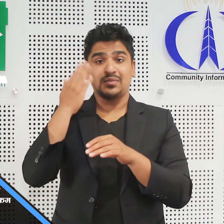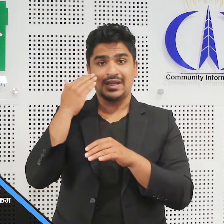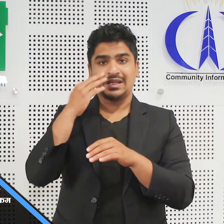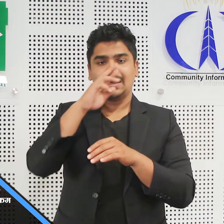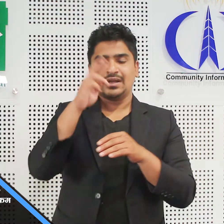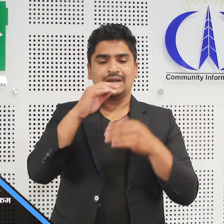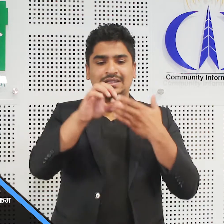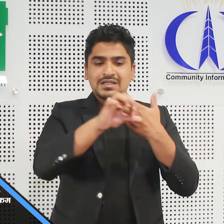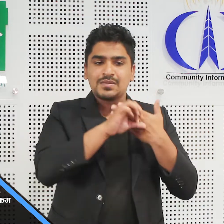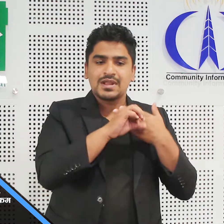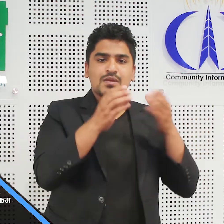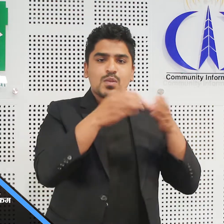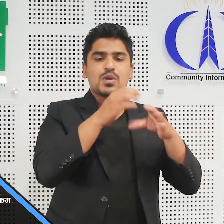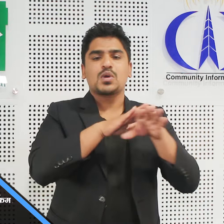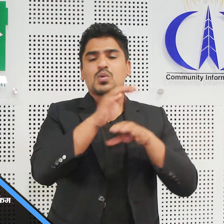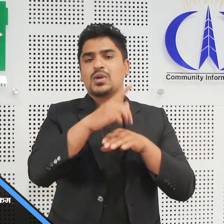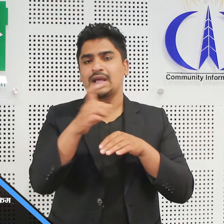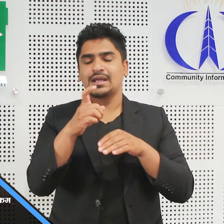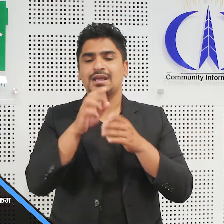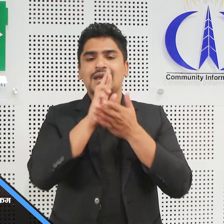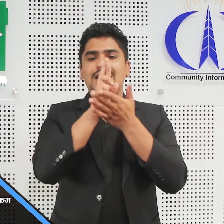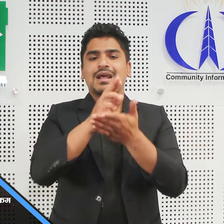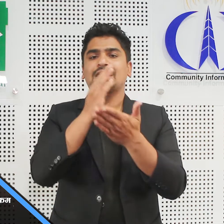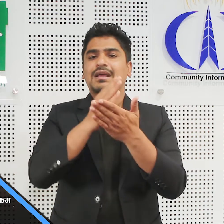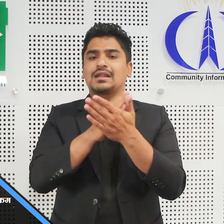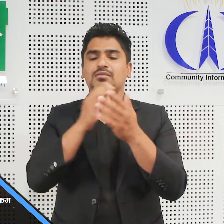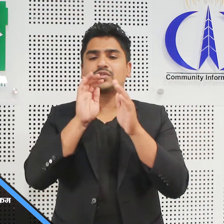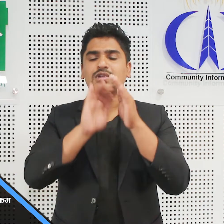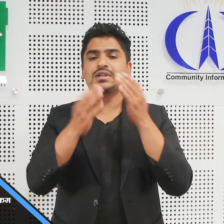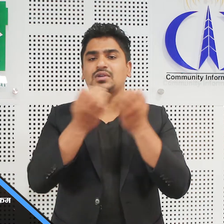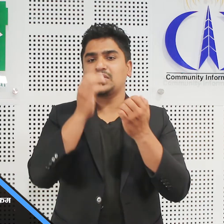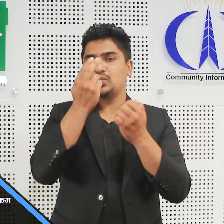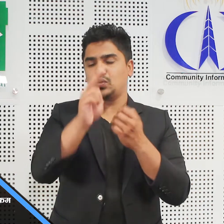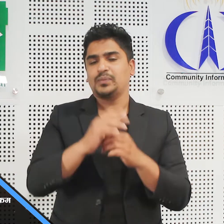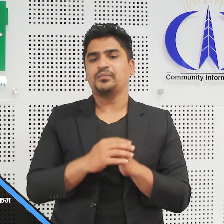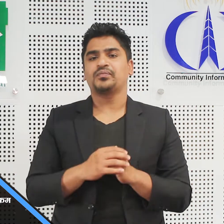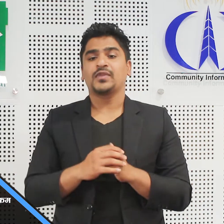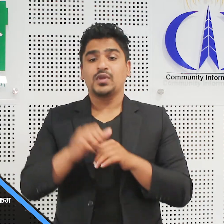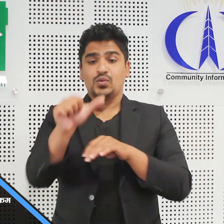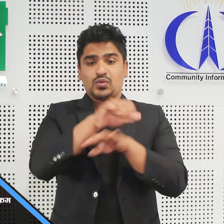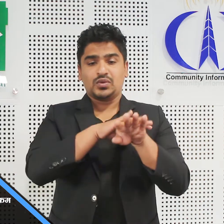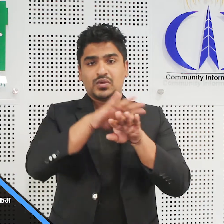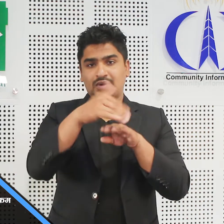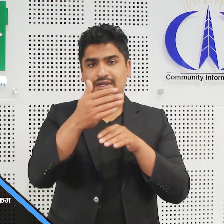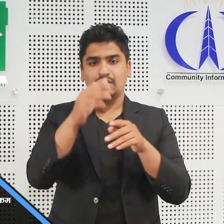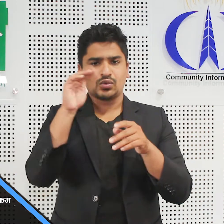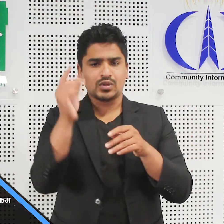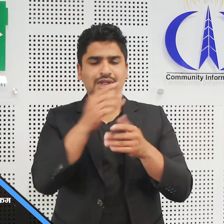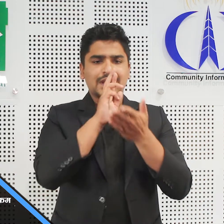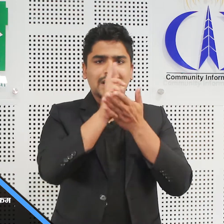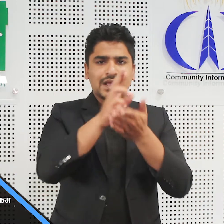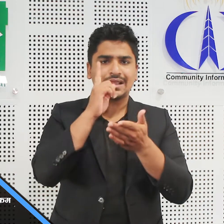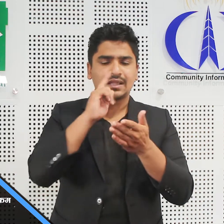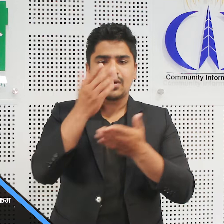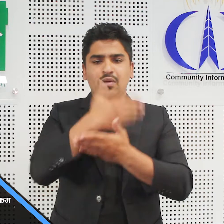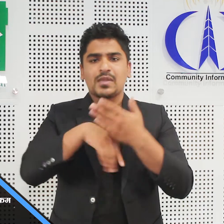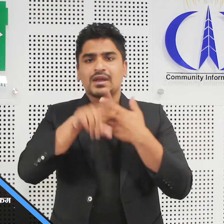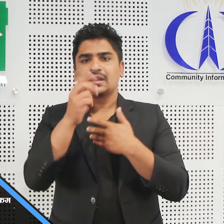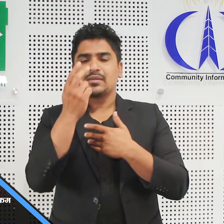पारेको असरलाई केन्द्रित गरी अपाङ्गता भएका व्यक्तिहरू, एकल महिला र सीमान्तकृत वर्गहरूका लागि राहतका कार्यक्रम